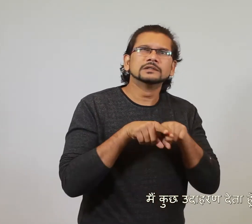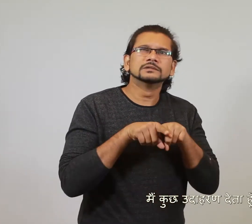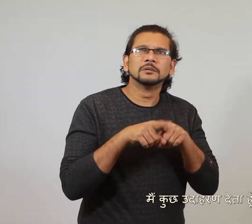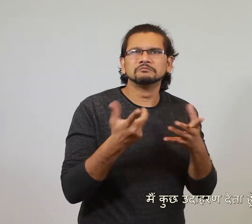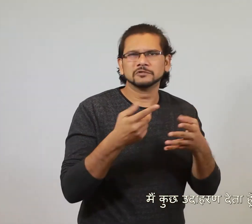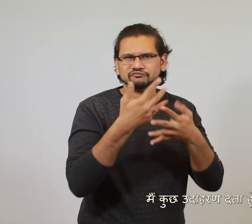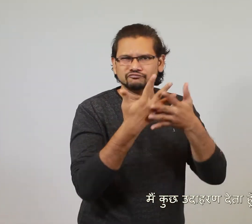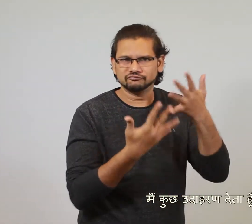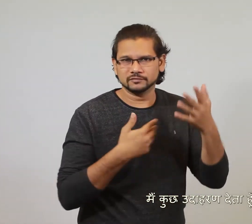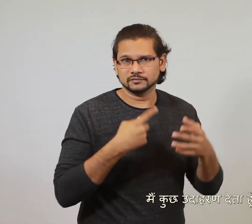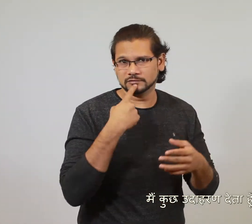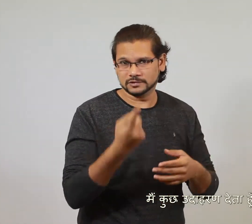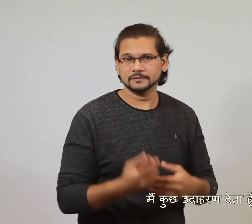मैं कुछ उधारंड देता हूँ